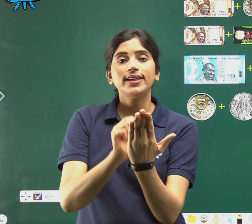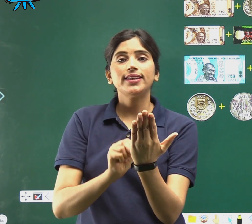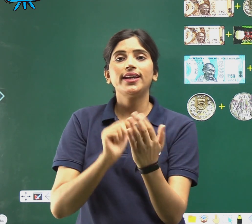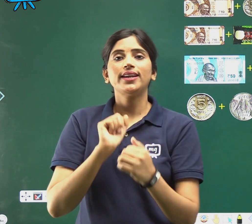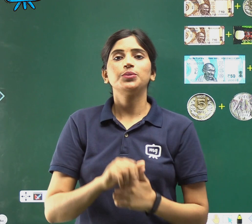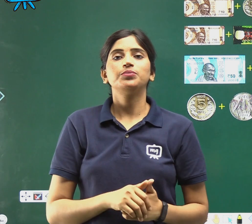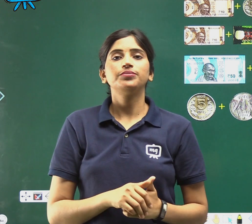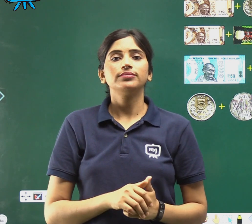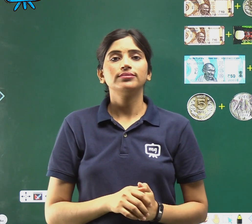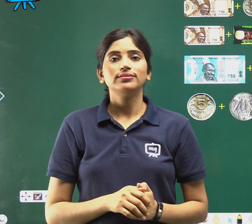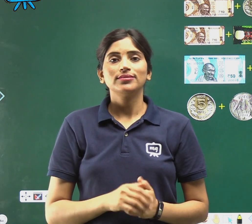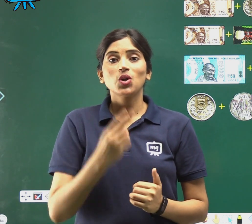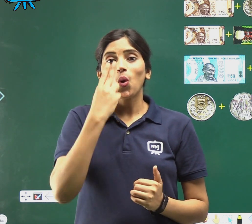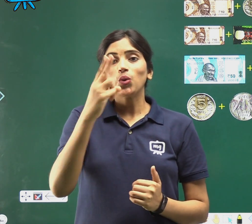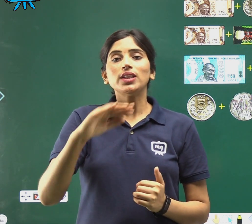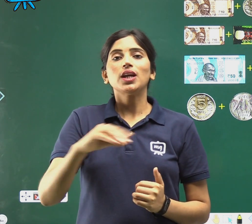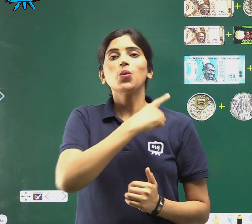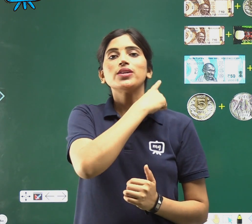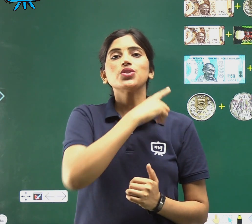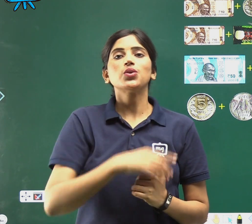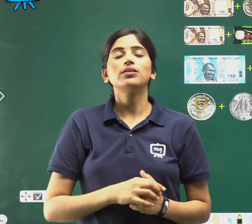लिखिए। देखो बच्चों,